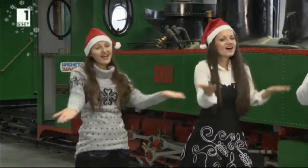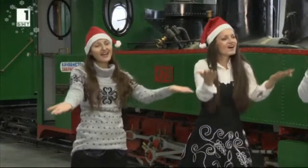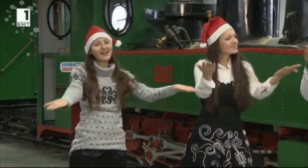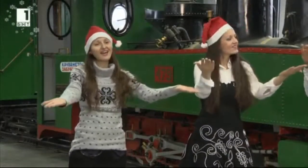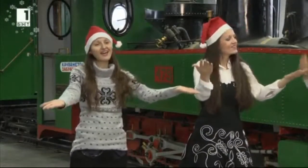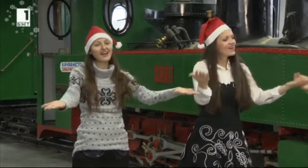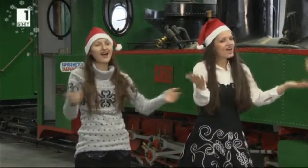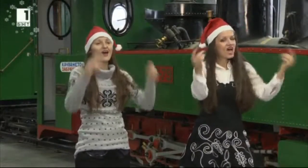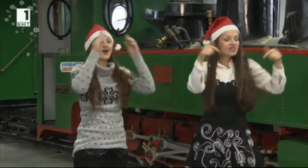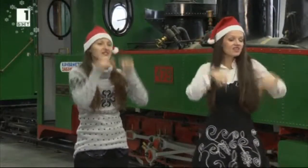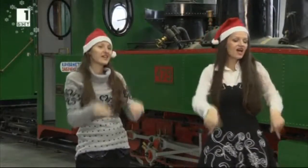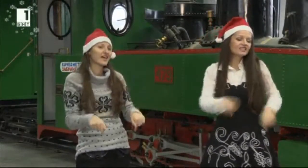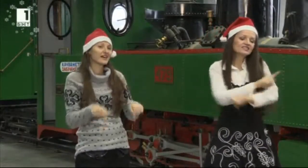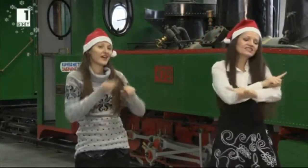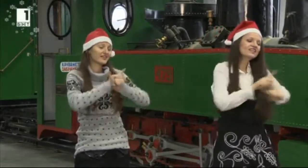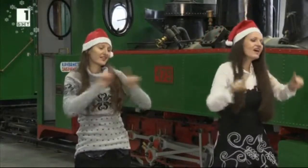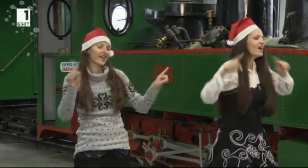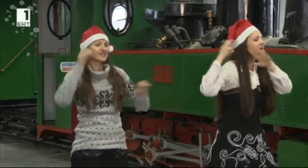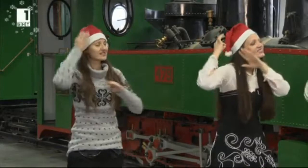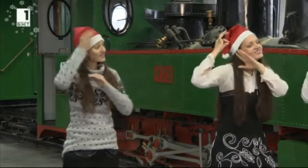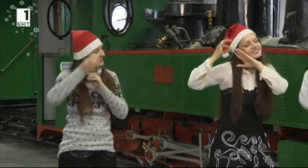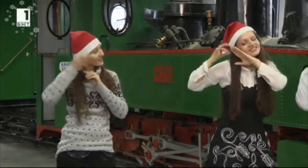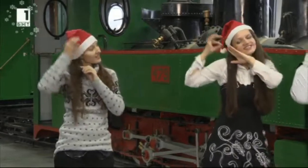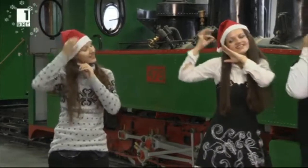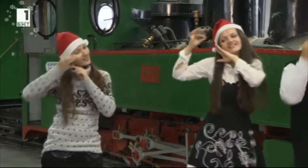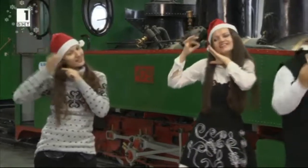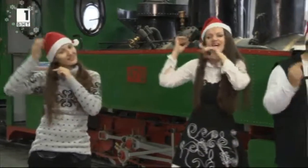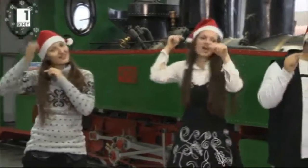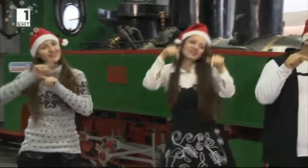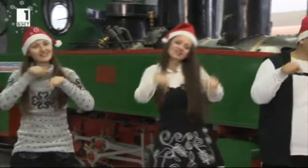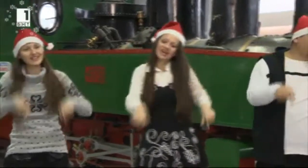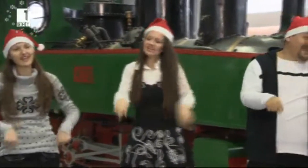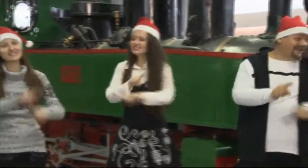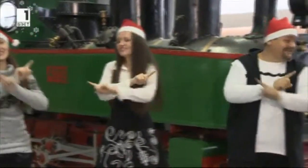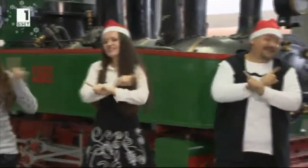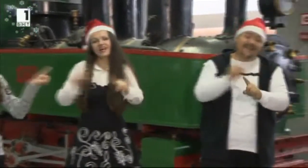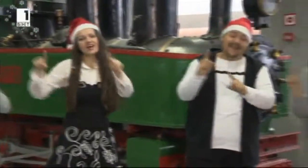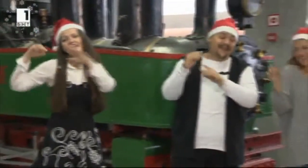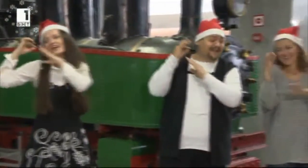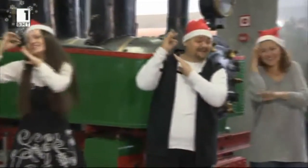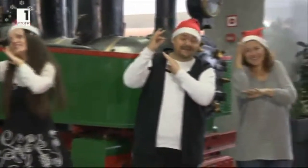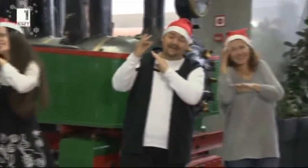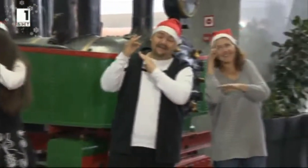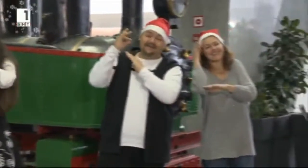колена, Весне съм, весне съм,